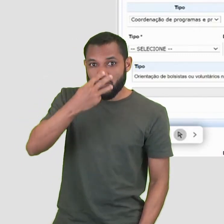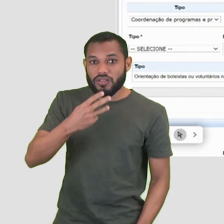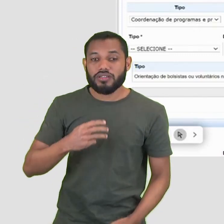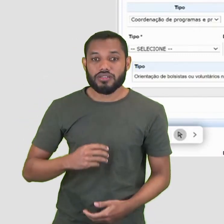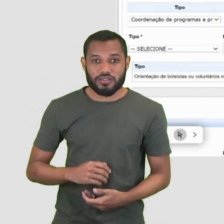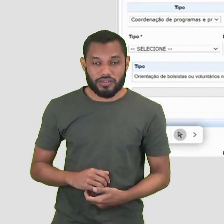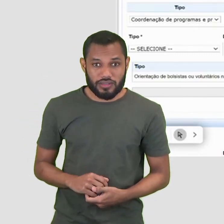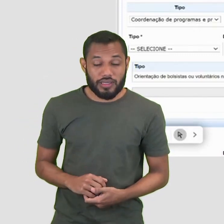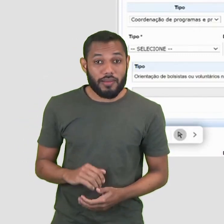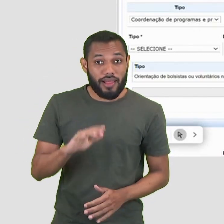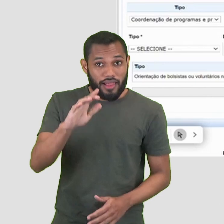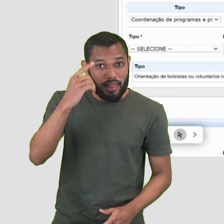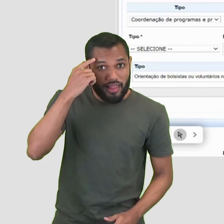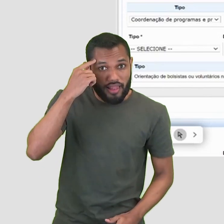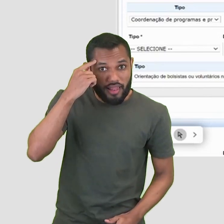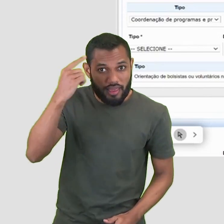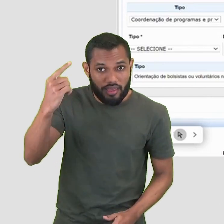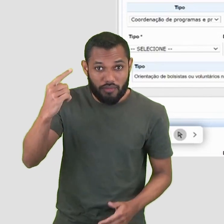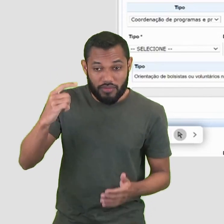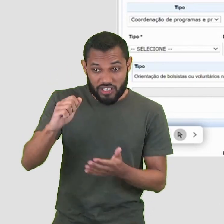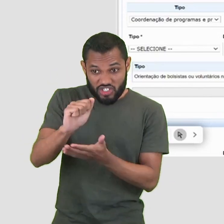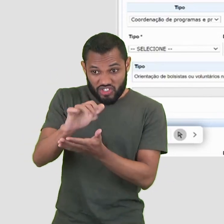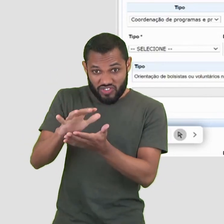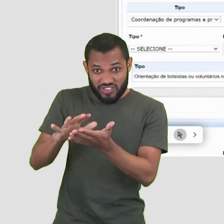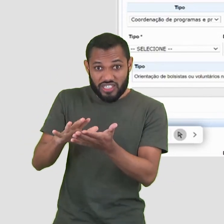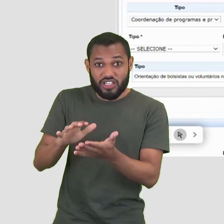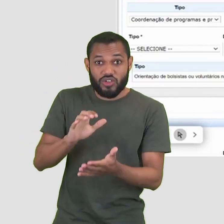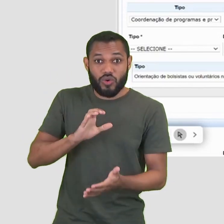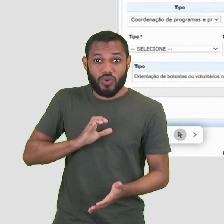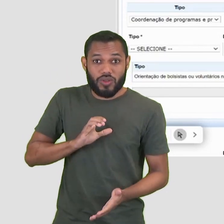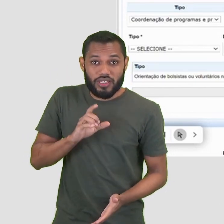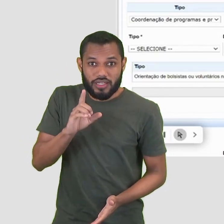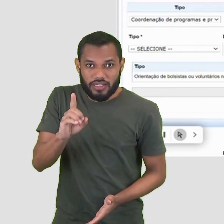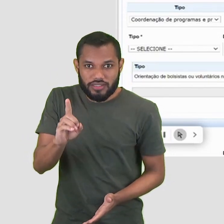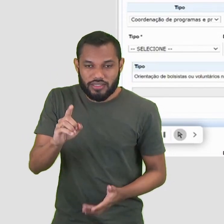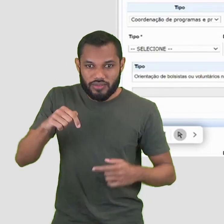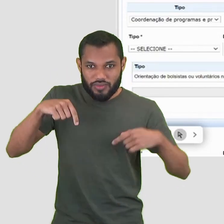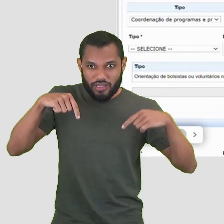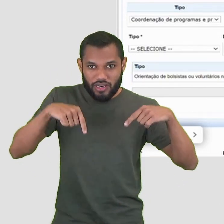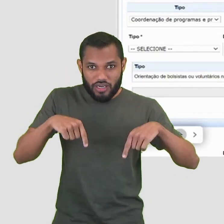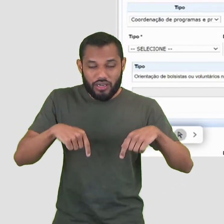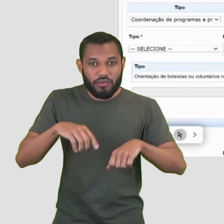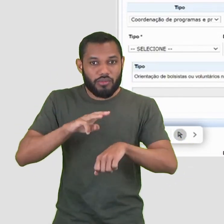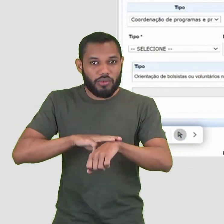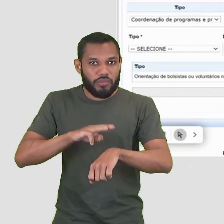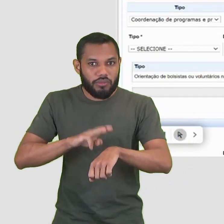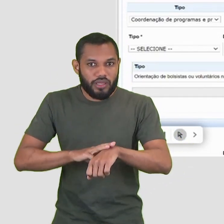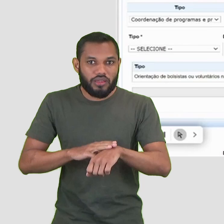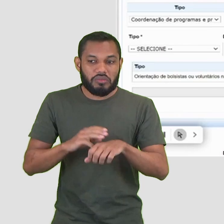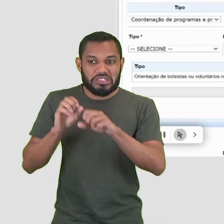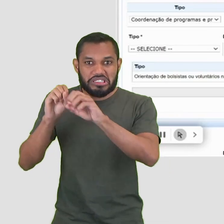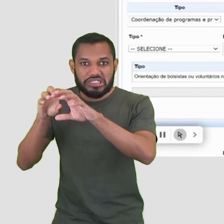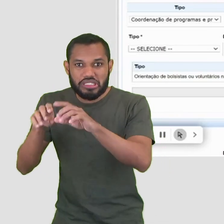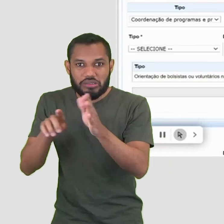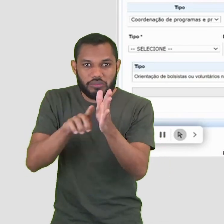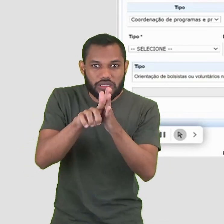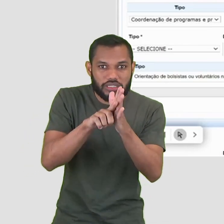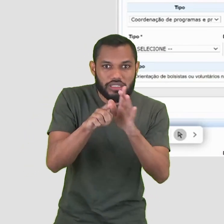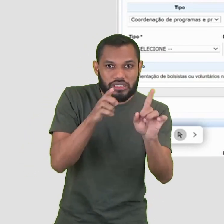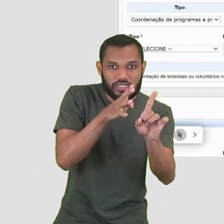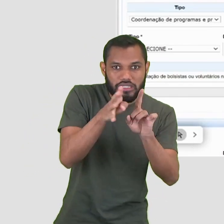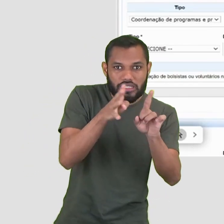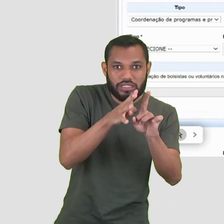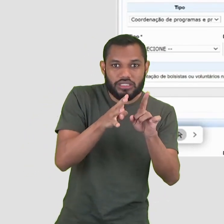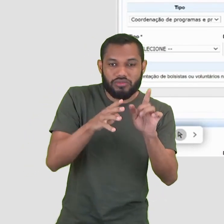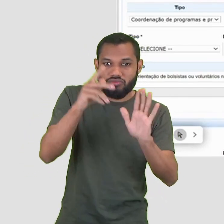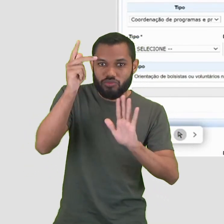né? Lembrando que atividades de coordenação, né, nesse momento de ensino, pesquisa e extensão